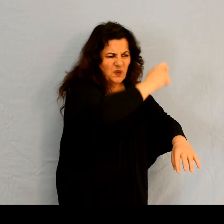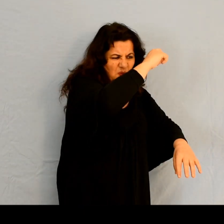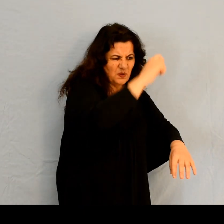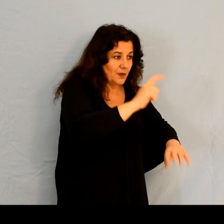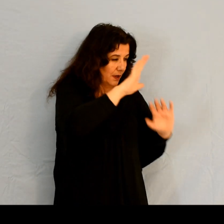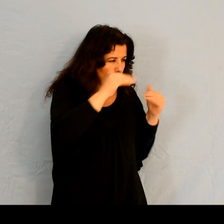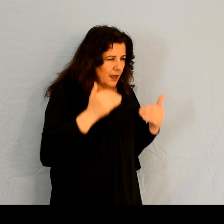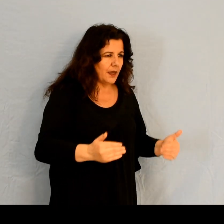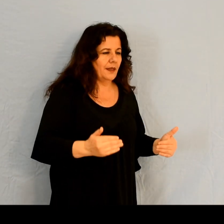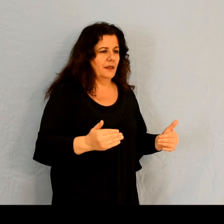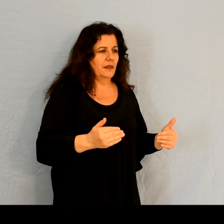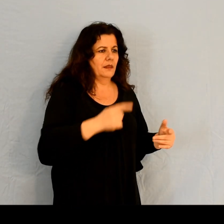le geste accusateur,